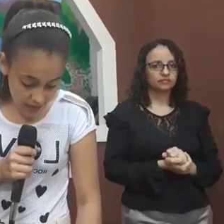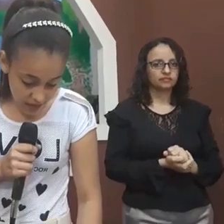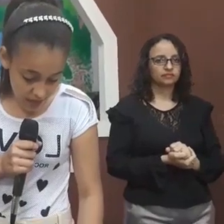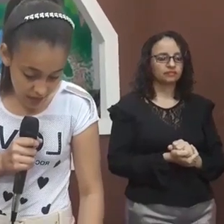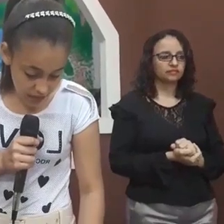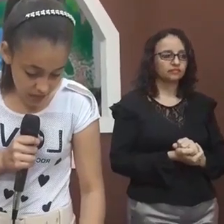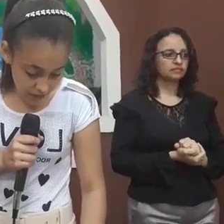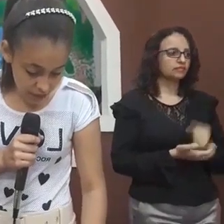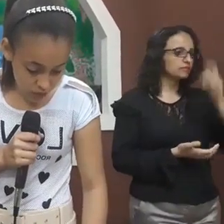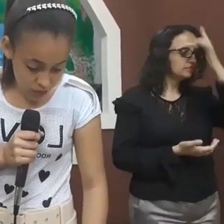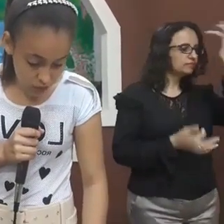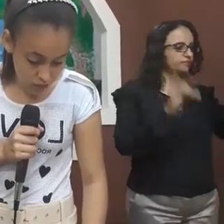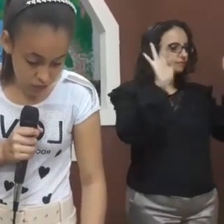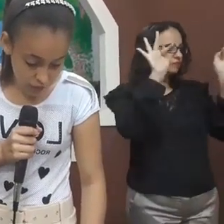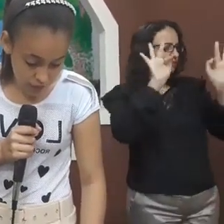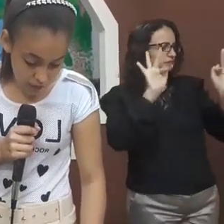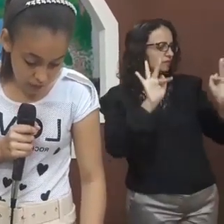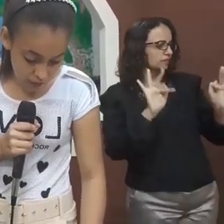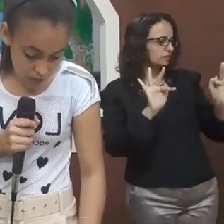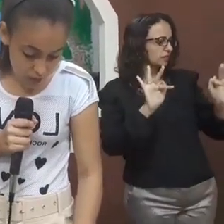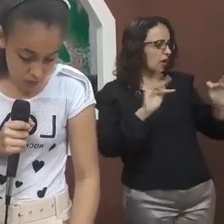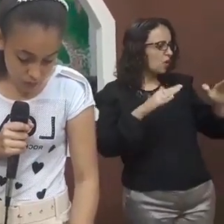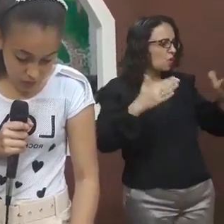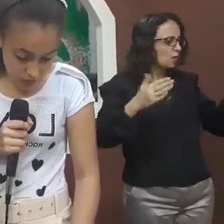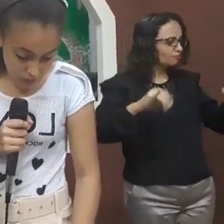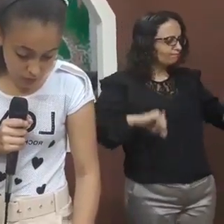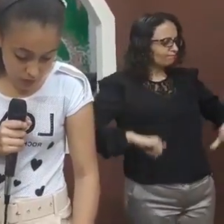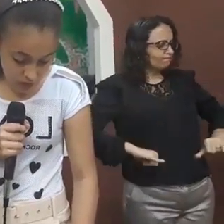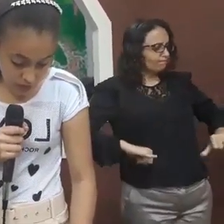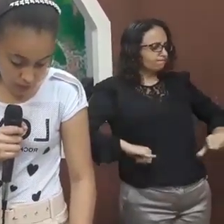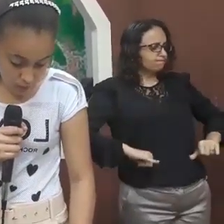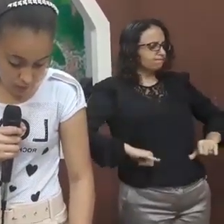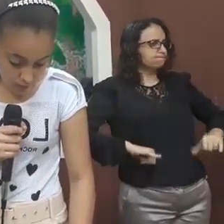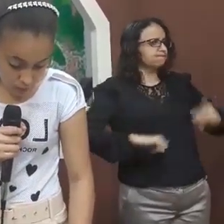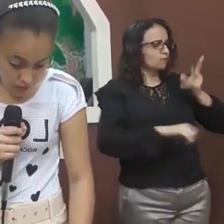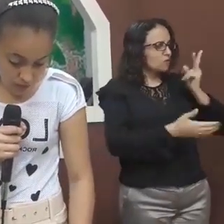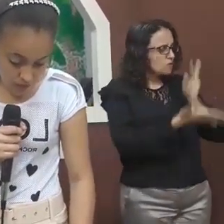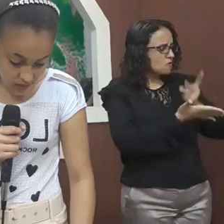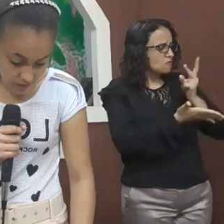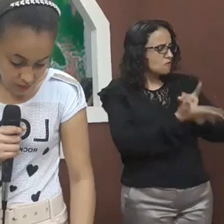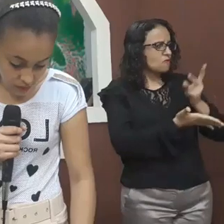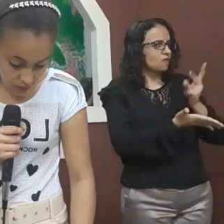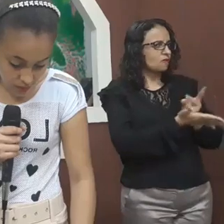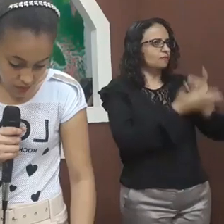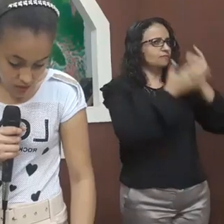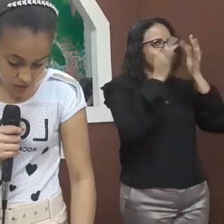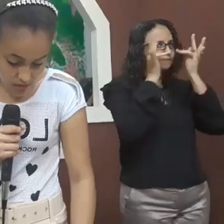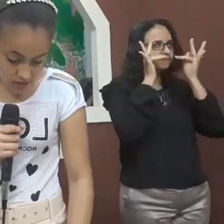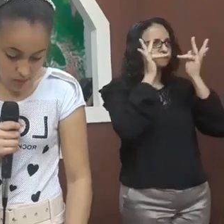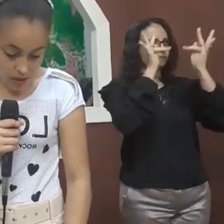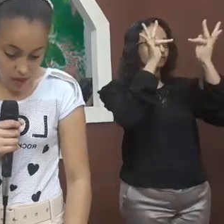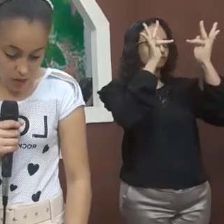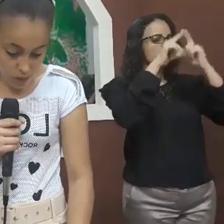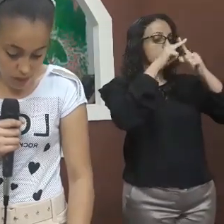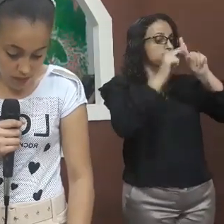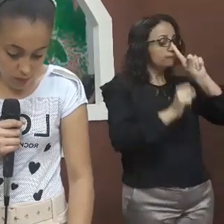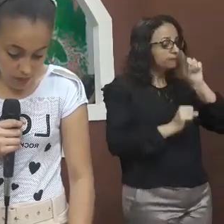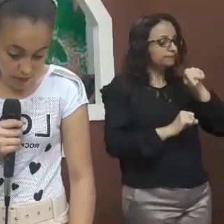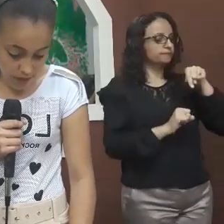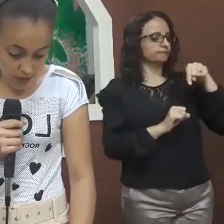Feliz é aquele que nas aflições continua fiel, porque depois de sair aprovado dessas aflições, receberá